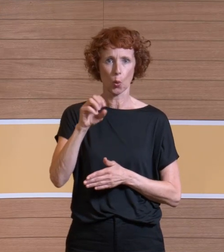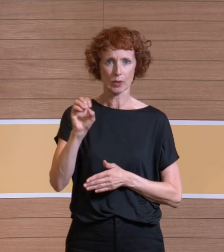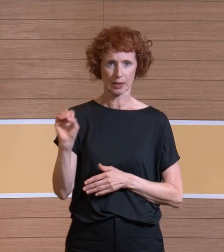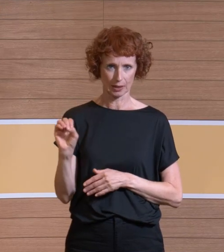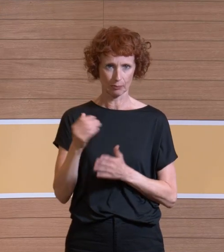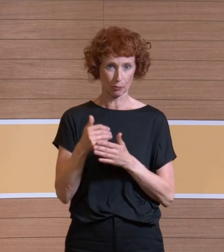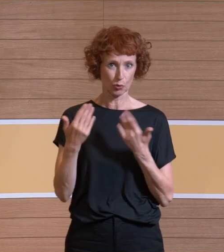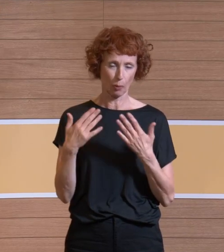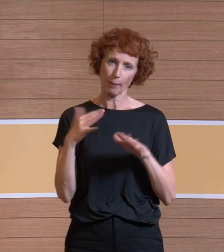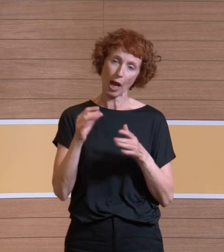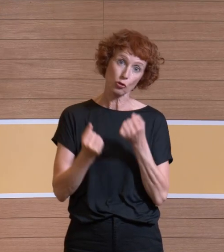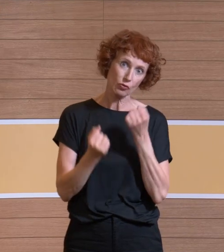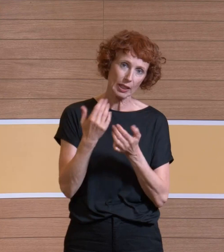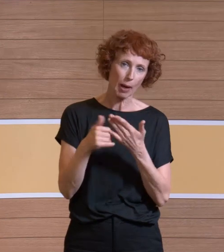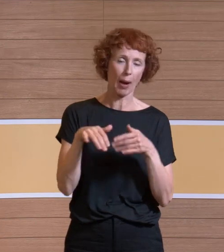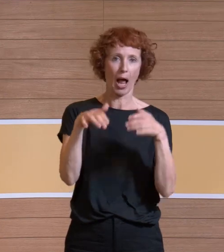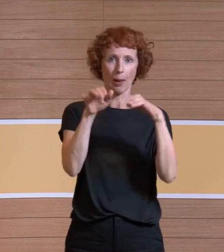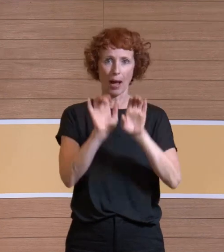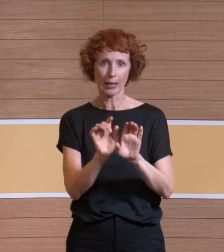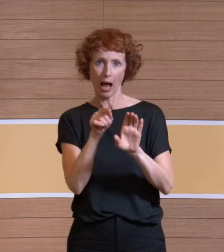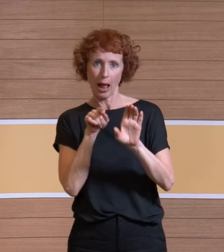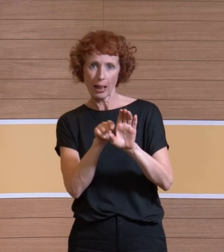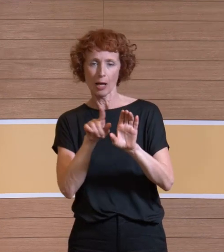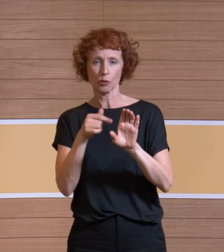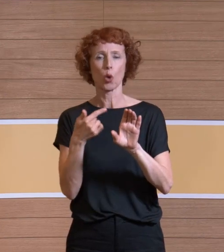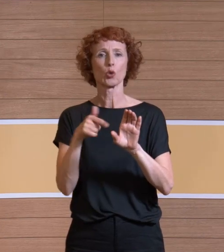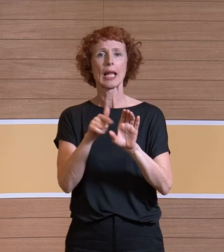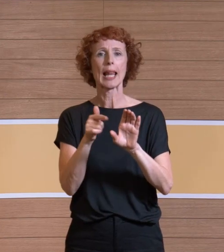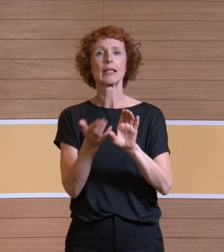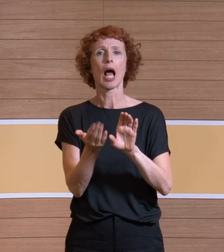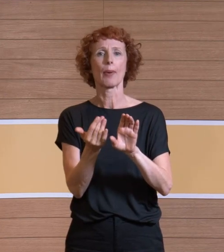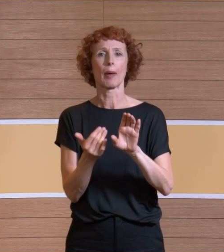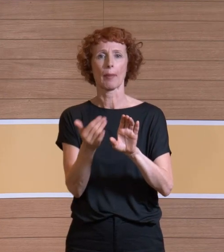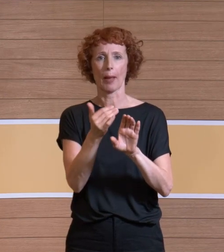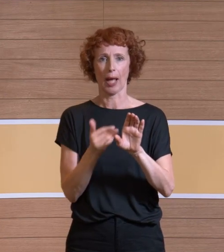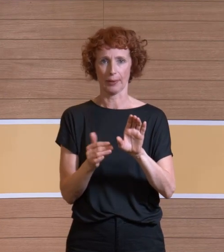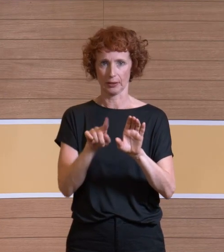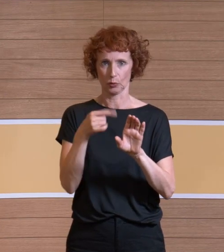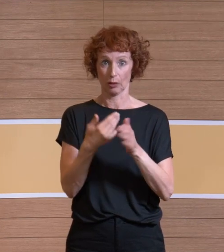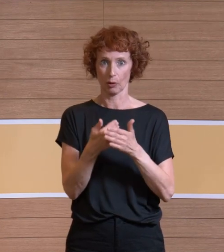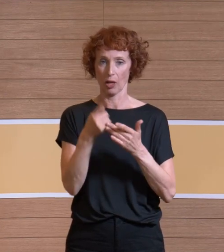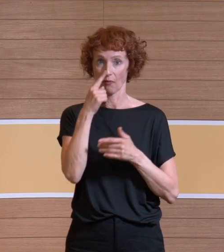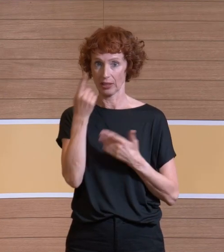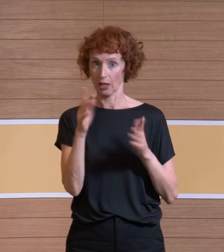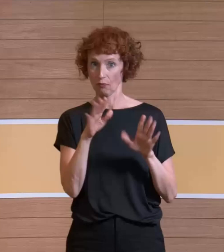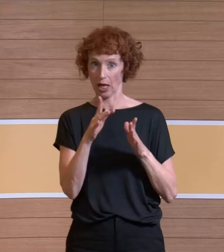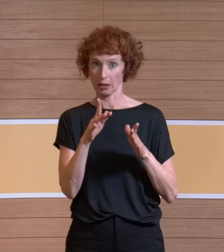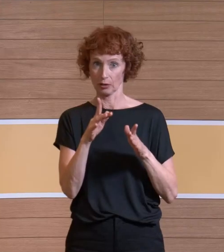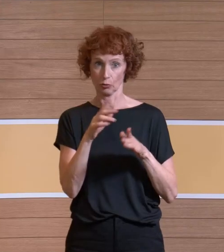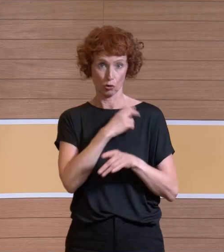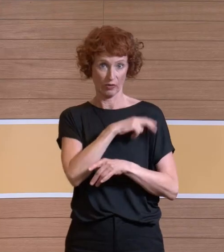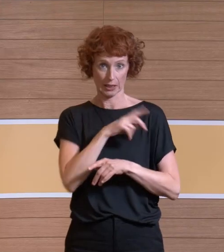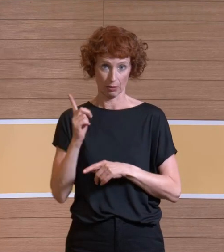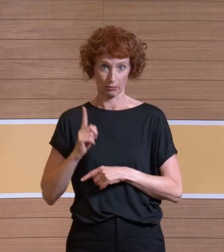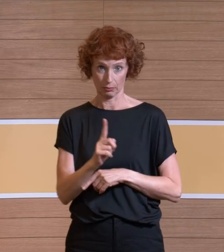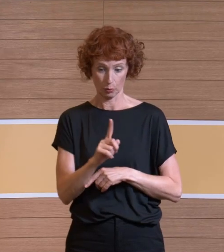Leute haben das perianal, das wird dann mit so einem Elektro-Couter oder Laser abgetragen. Und diese Schwester, die dort als erste über